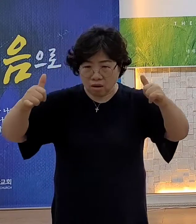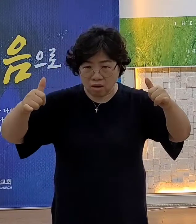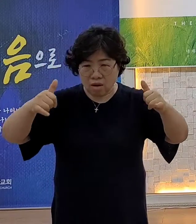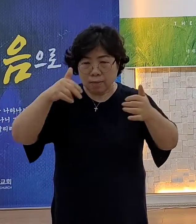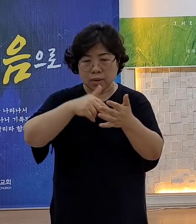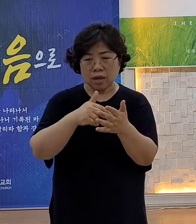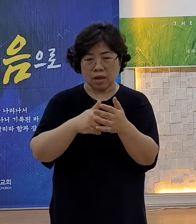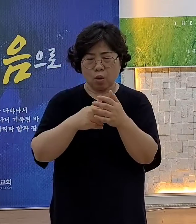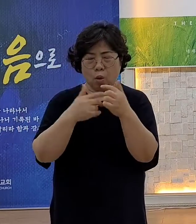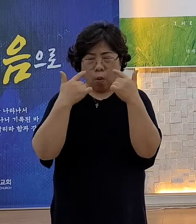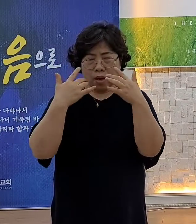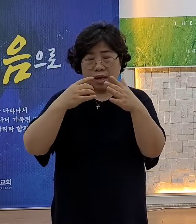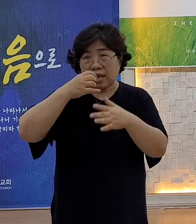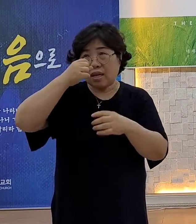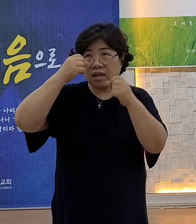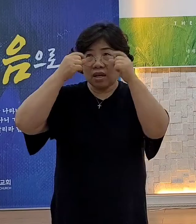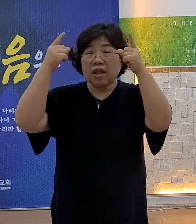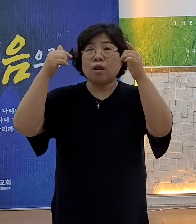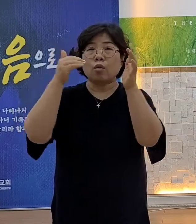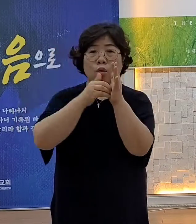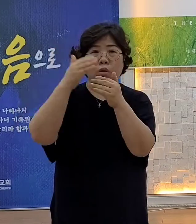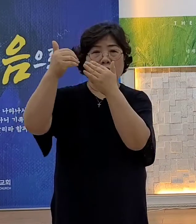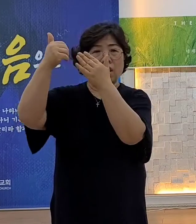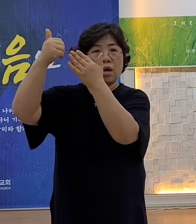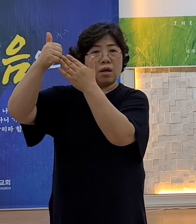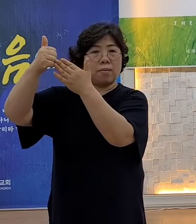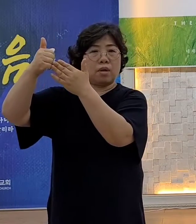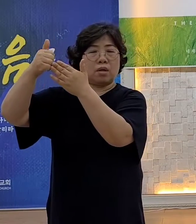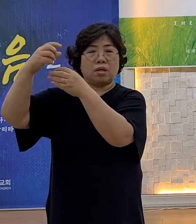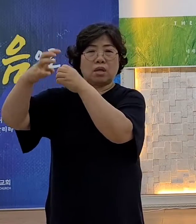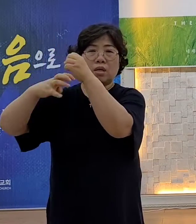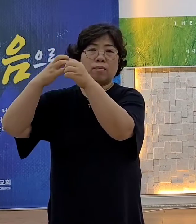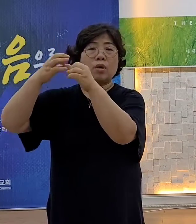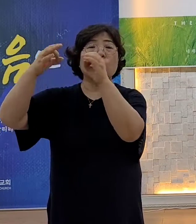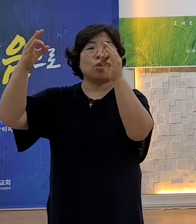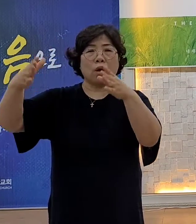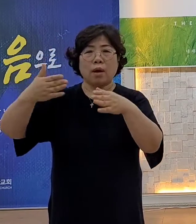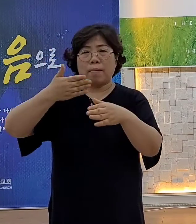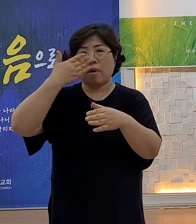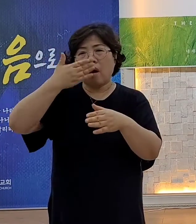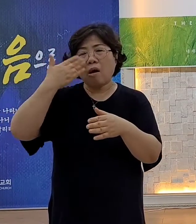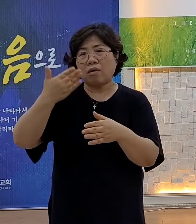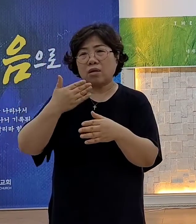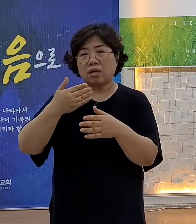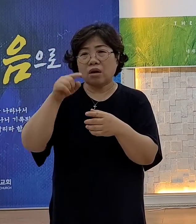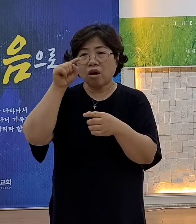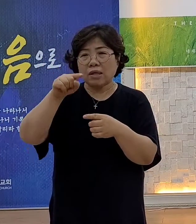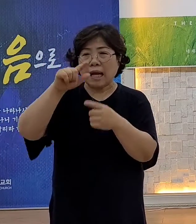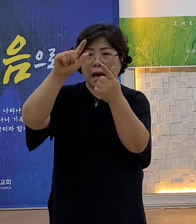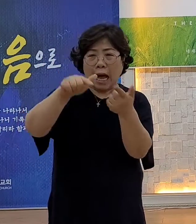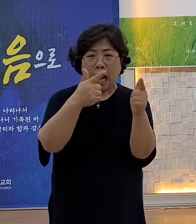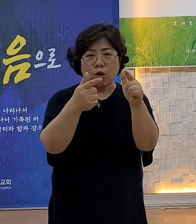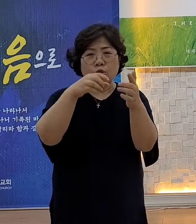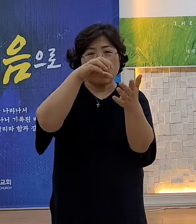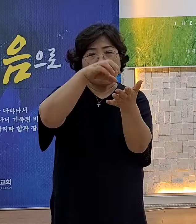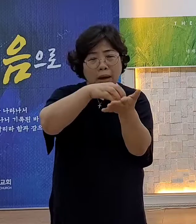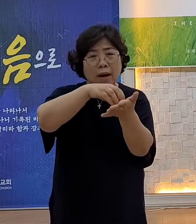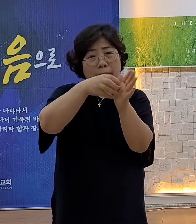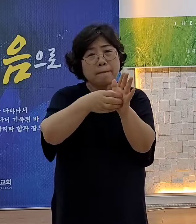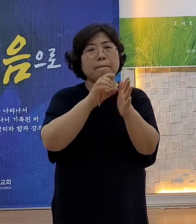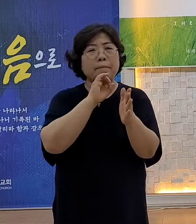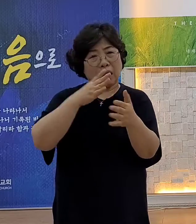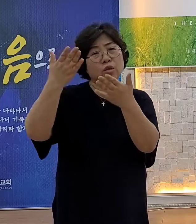하기 위해서 그 40년 동안 매일 내려주셨지만 그날 먹을 양만큼만 주신 거예요. 그리고 어떤